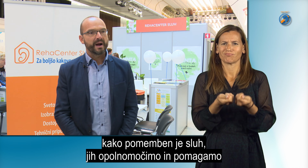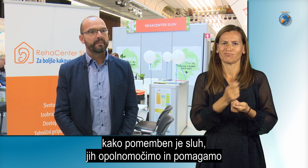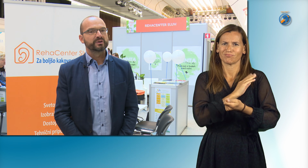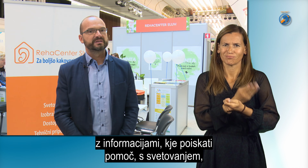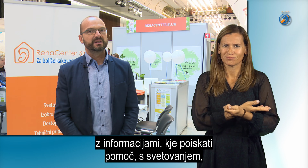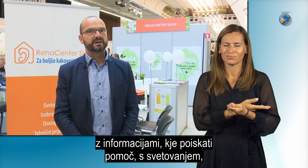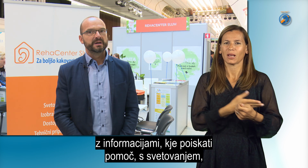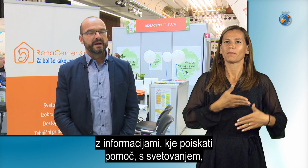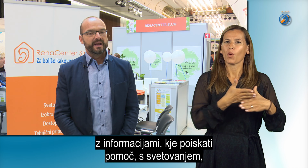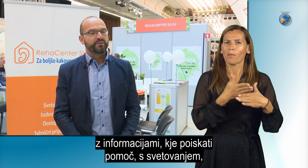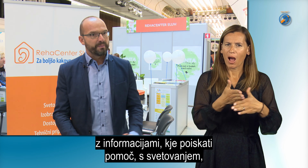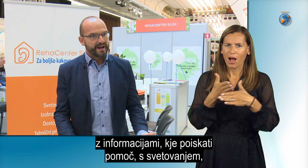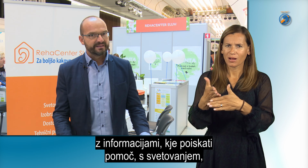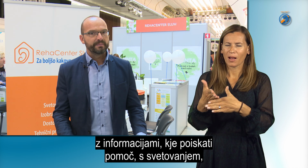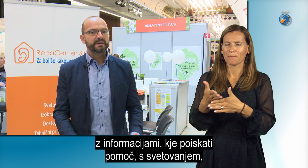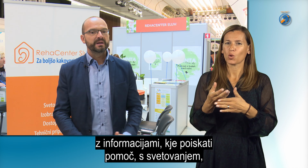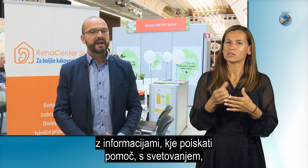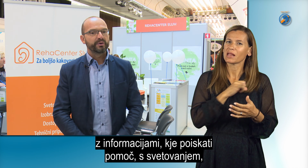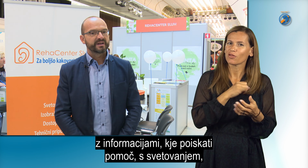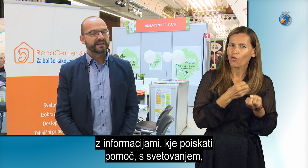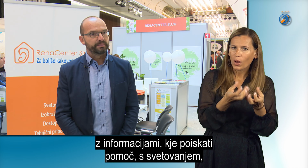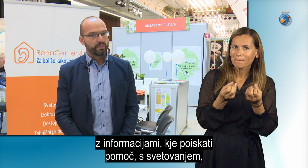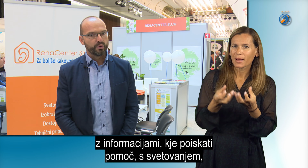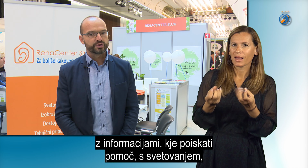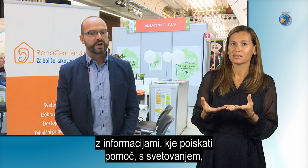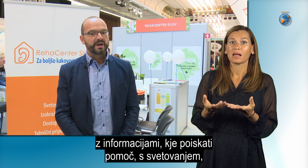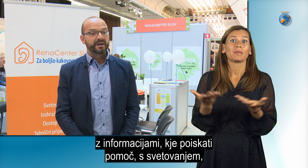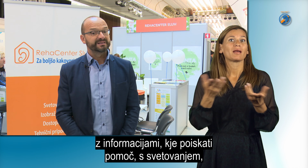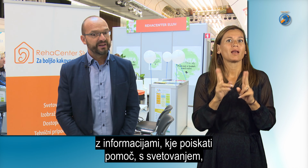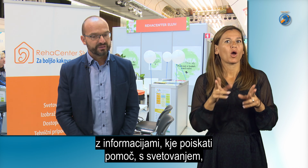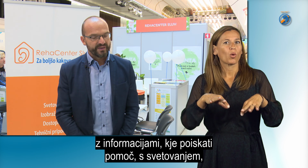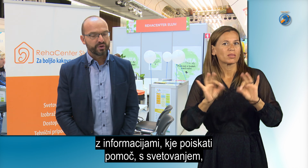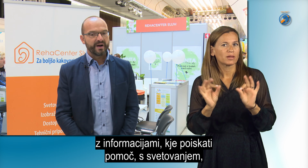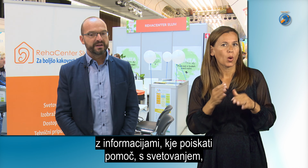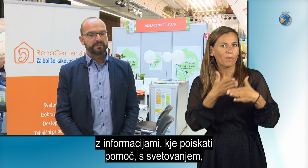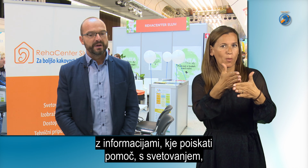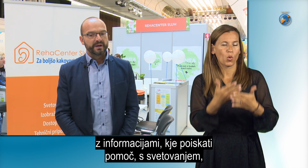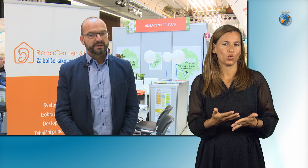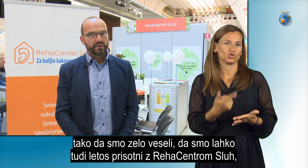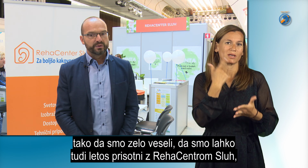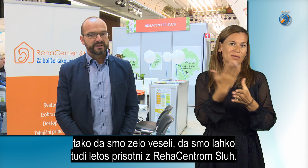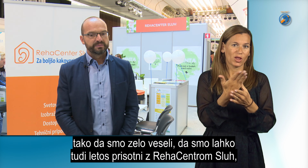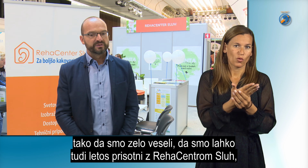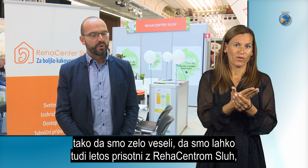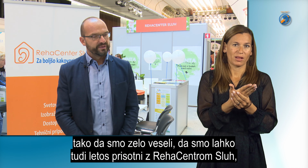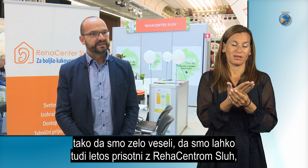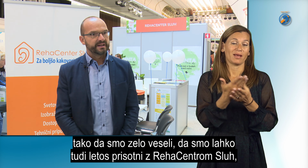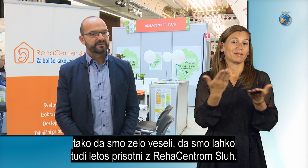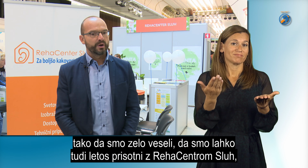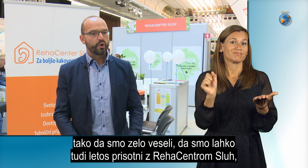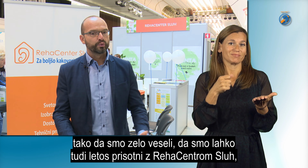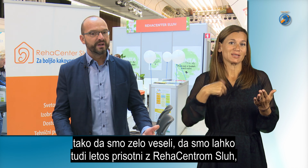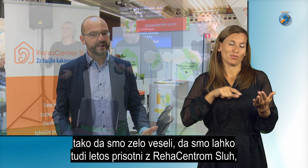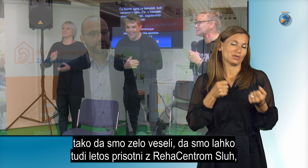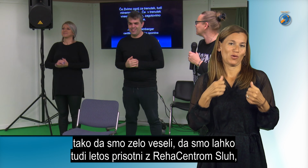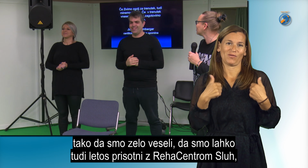jim pomagamo z informacijami, kje poiskati pomoč, svetovanjem, tako da smo zelo veseli, da